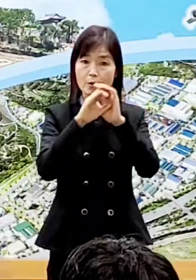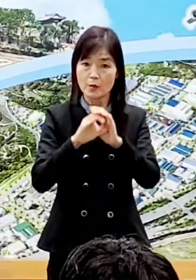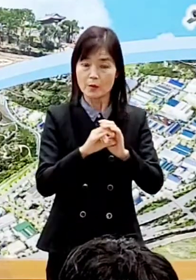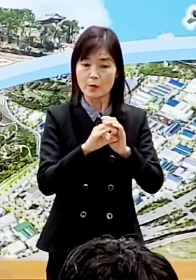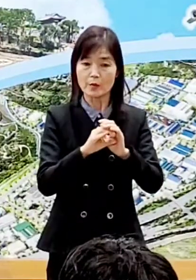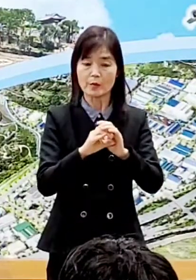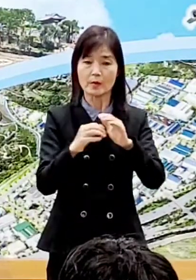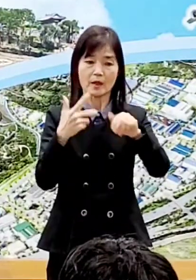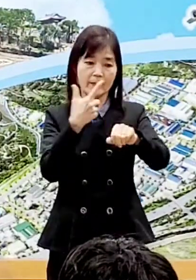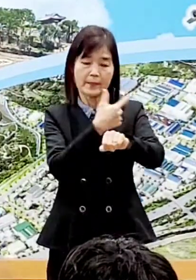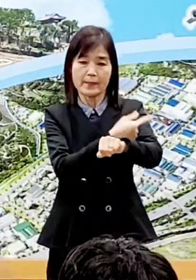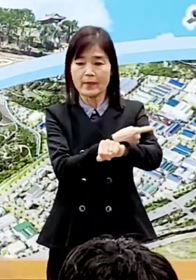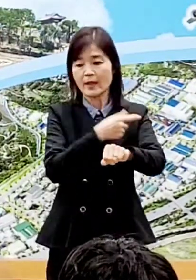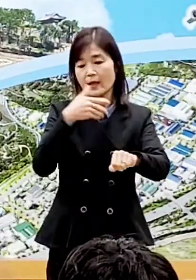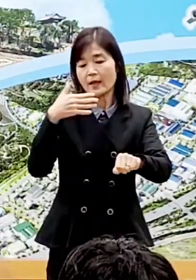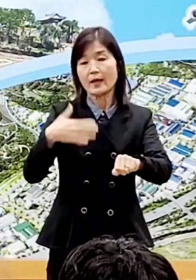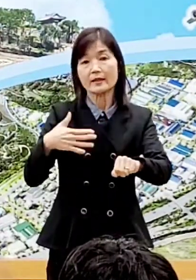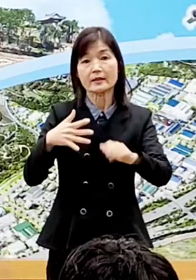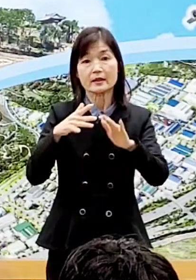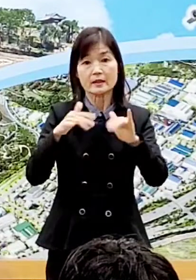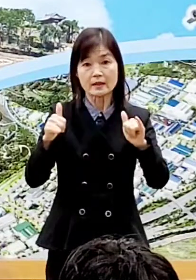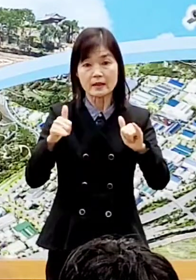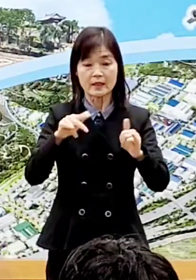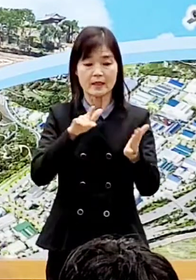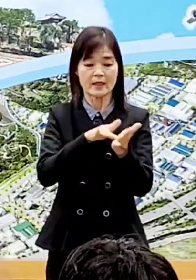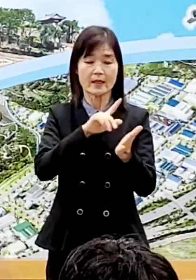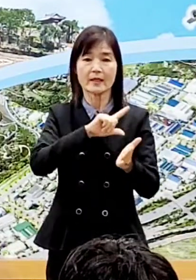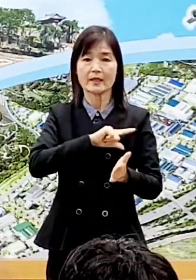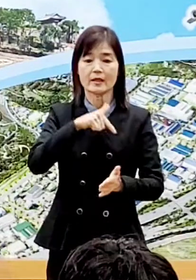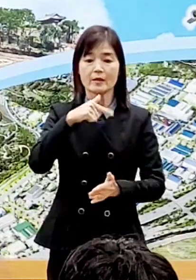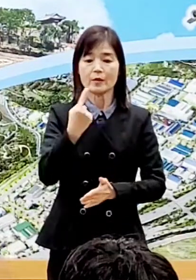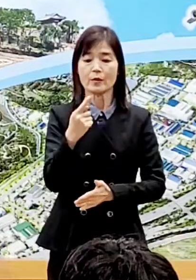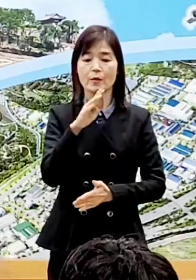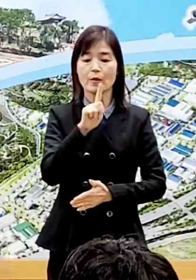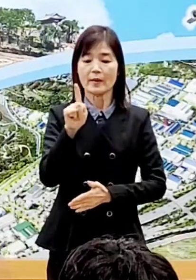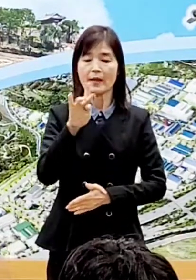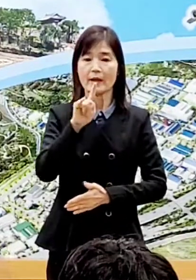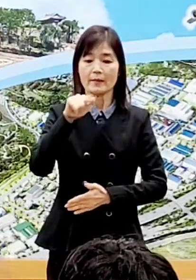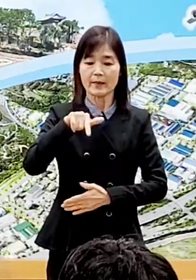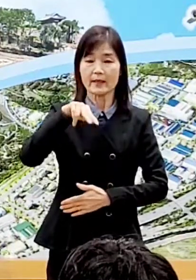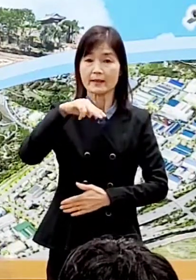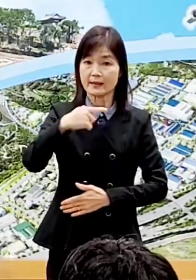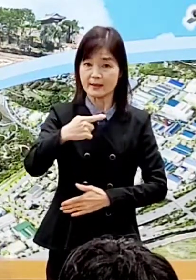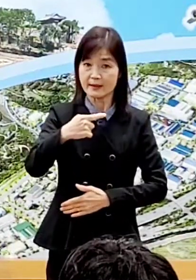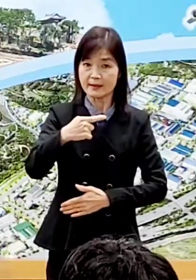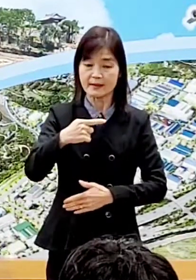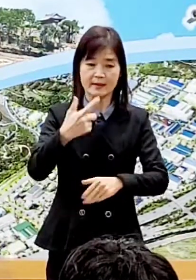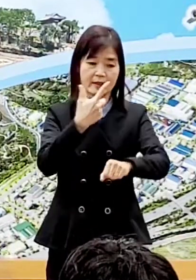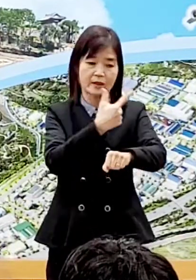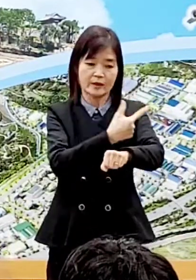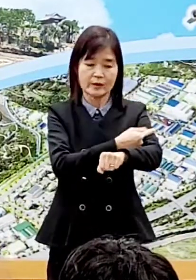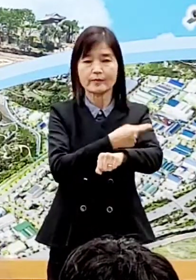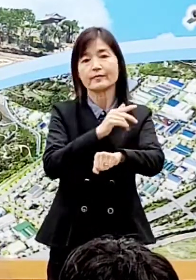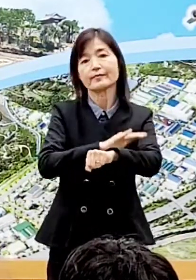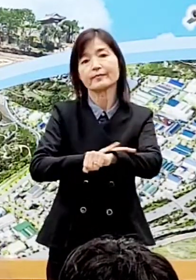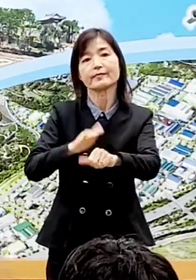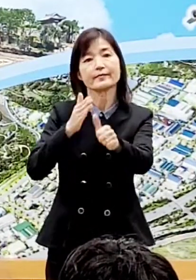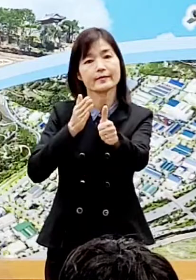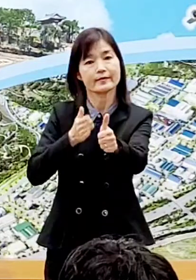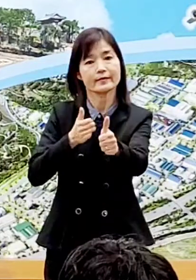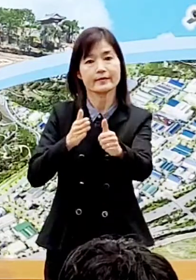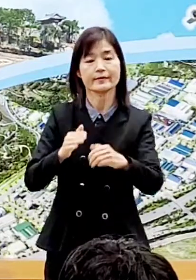코로나19 백신 미접종자께서는 노바백스 백신을 활용한 예방접종에 적극 동참하여 주시기 바랍니다.